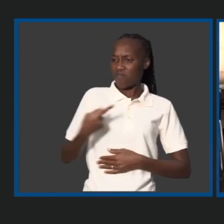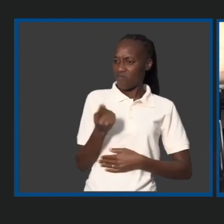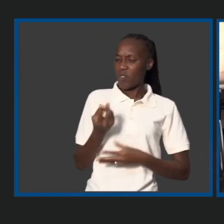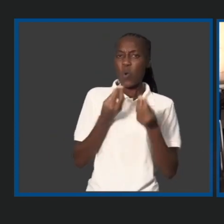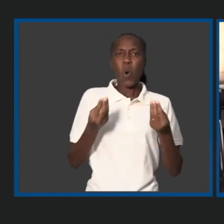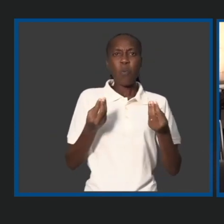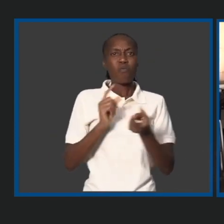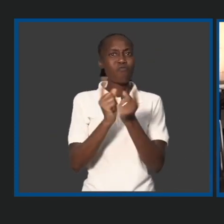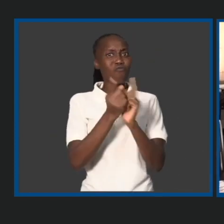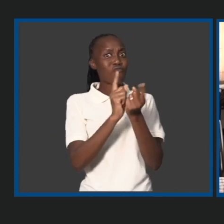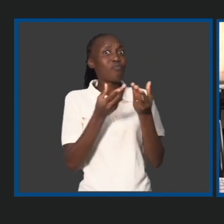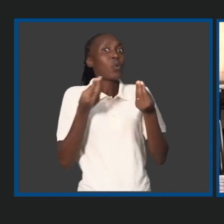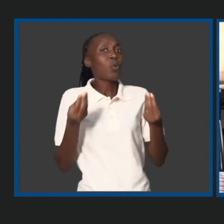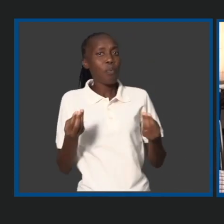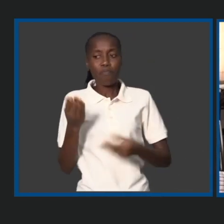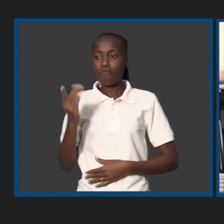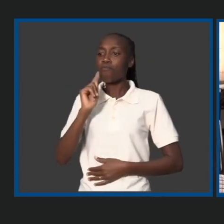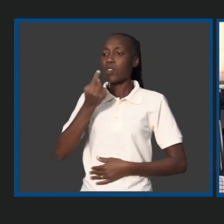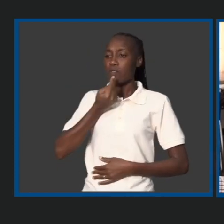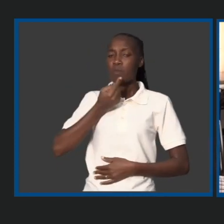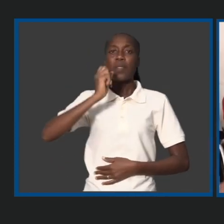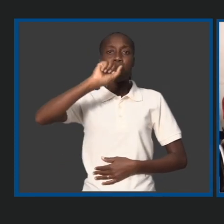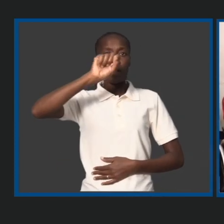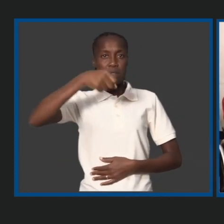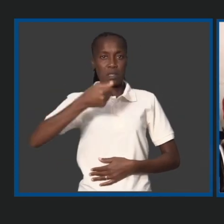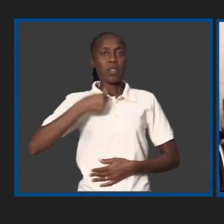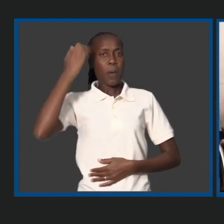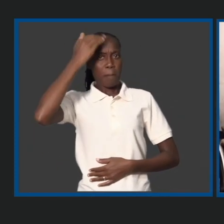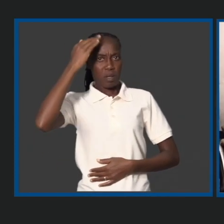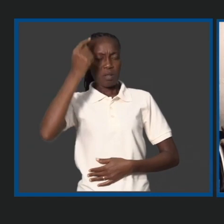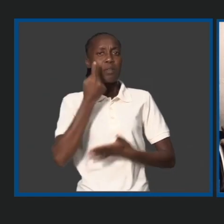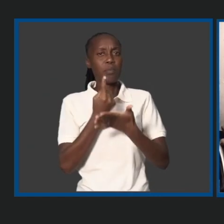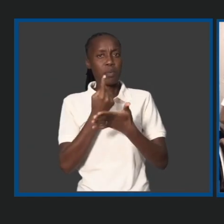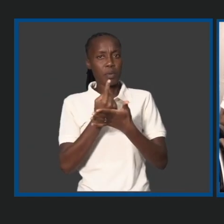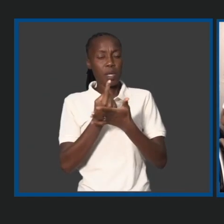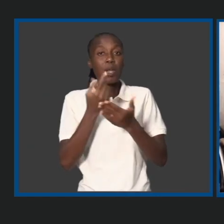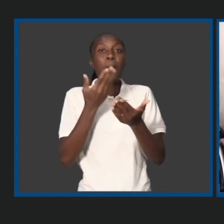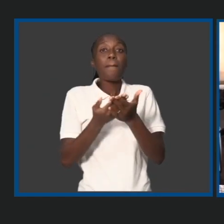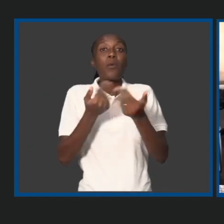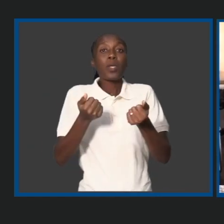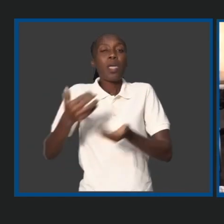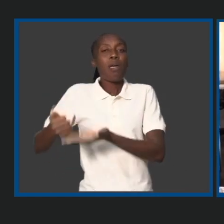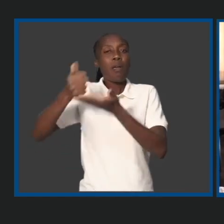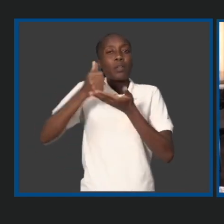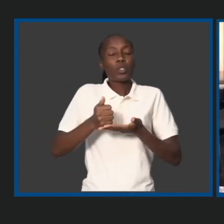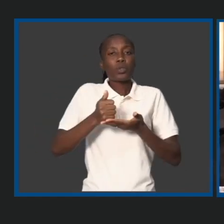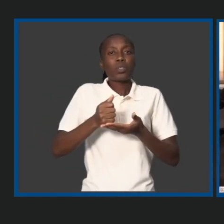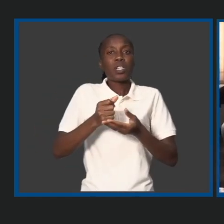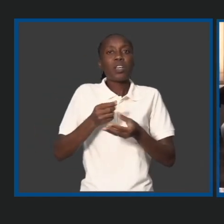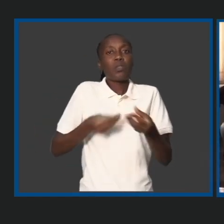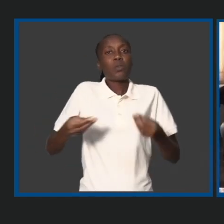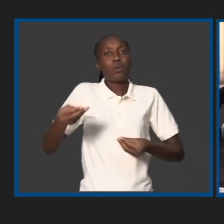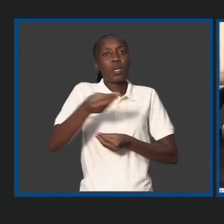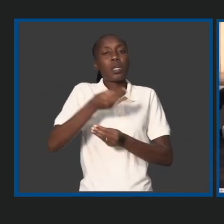naquilo que é a convivência de cada um? Eu acho que é benéfico, porque nos ajuda a trocar